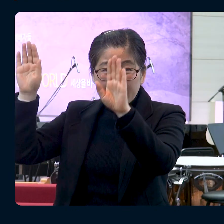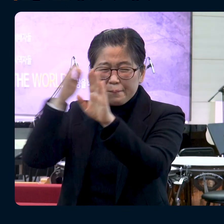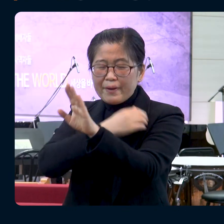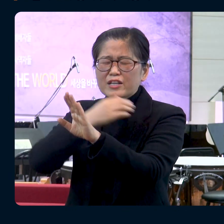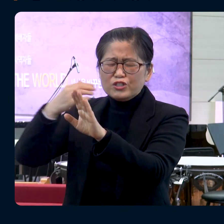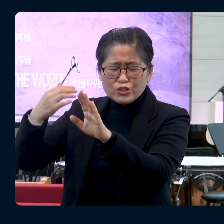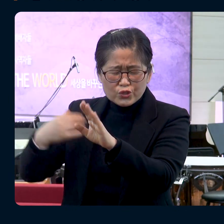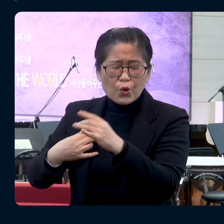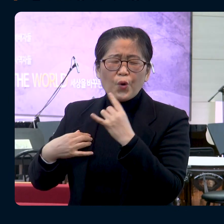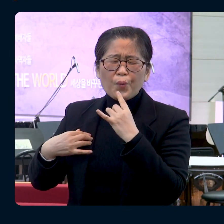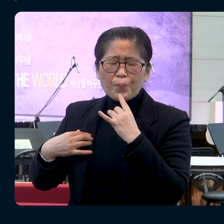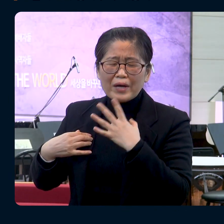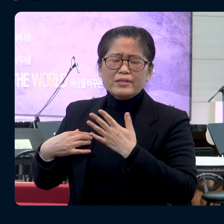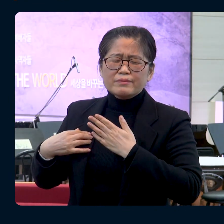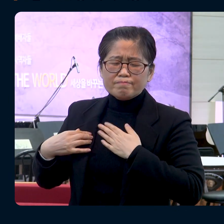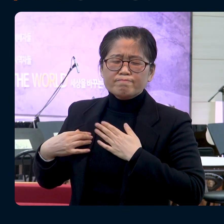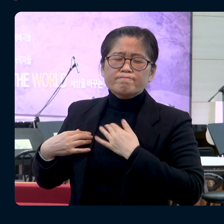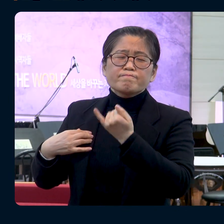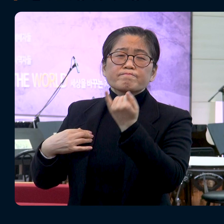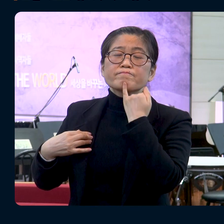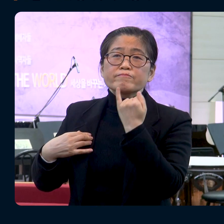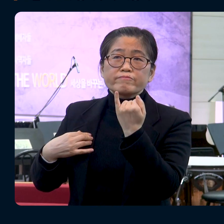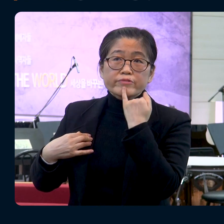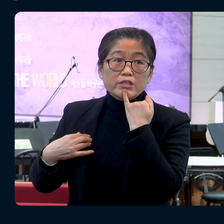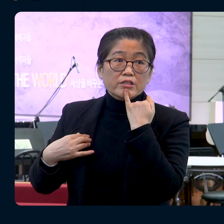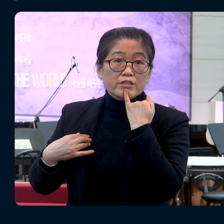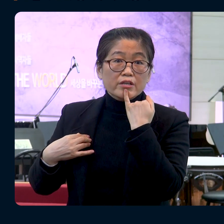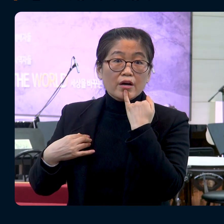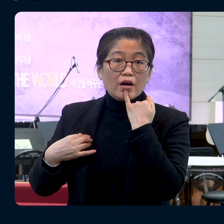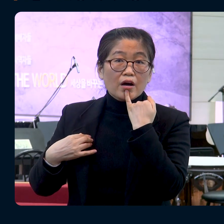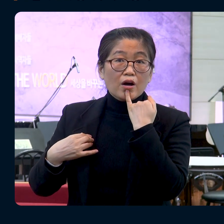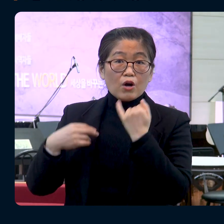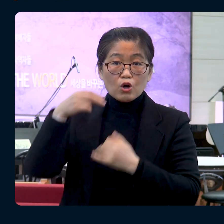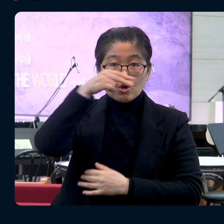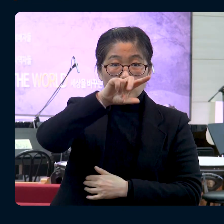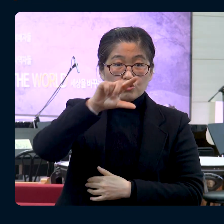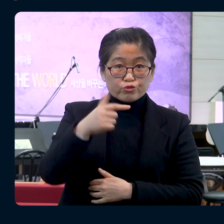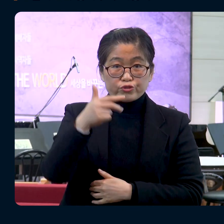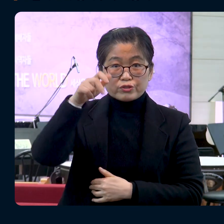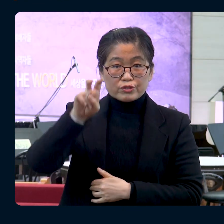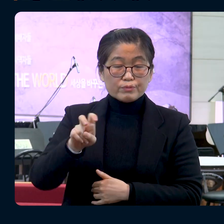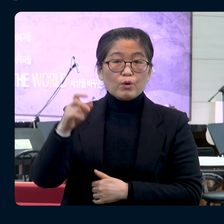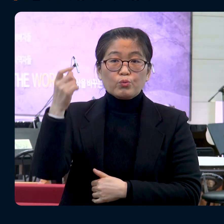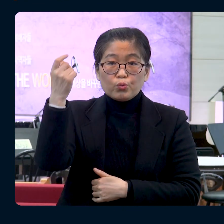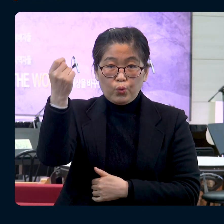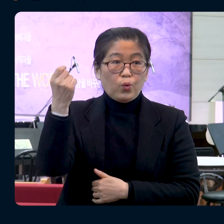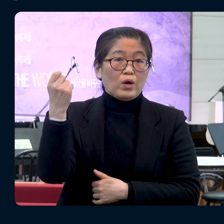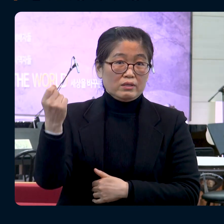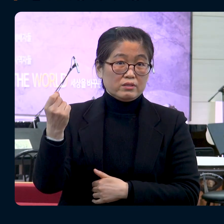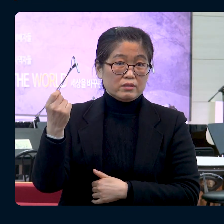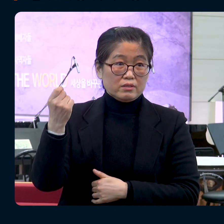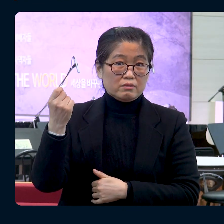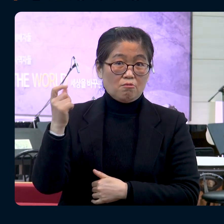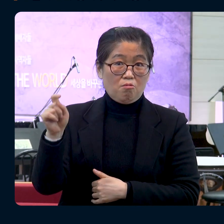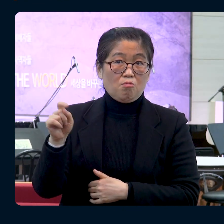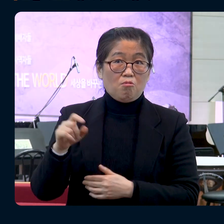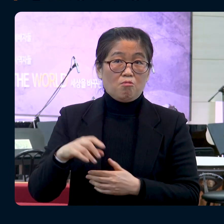하늘의 만족, 그것이 가장 모든 것이라고 하는 사람은 그 신앙의 순도가 100%예요. 순금이에요.